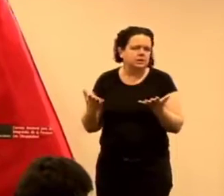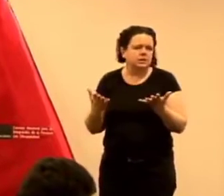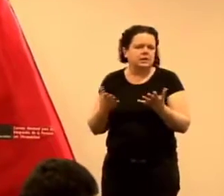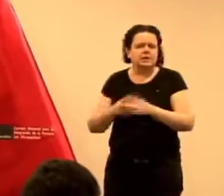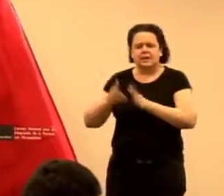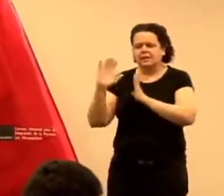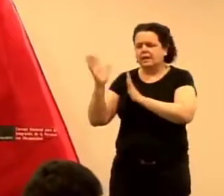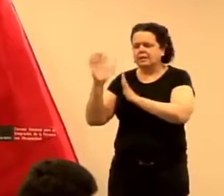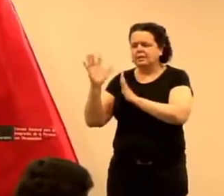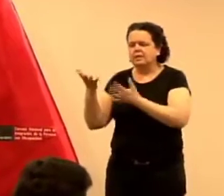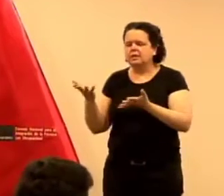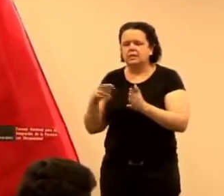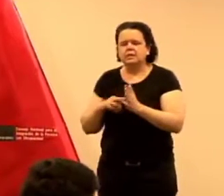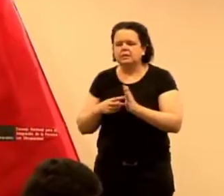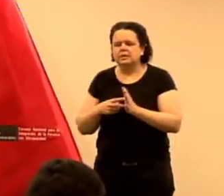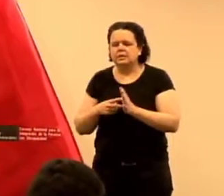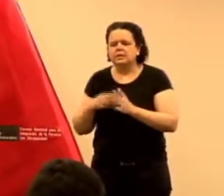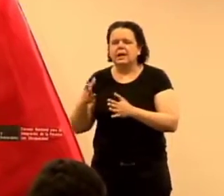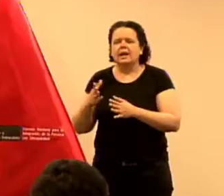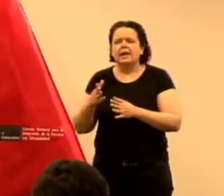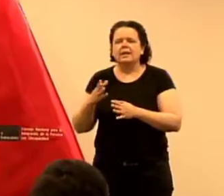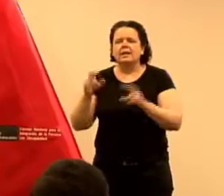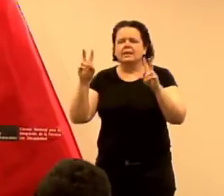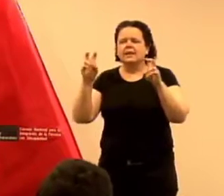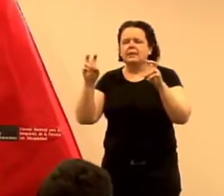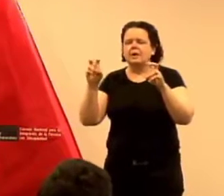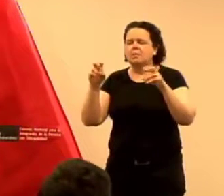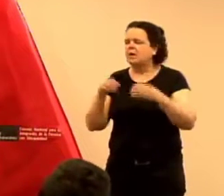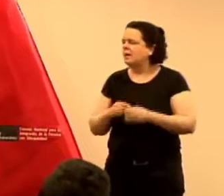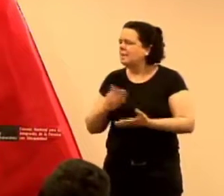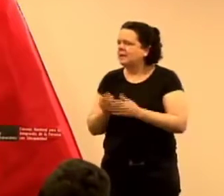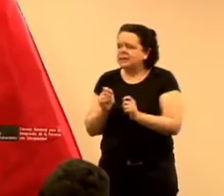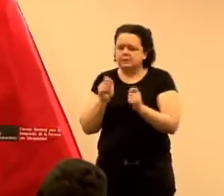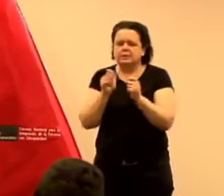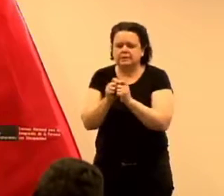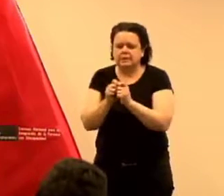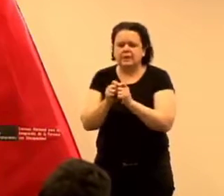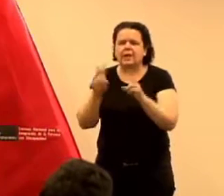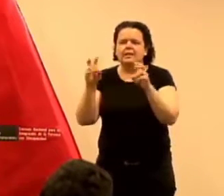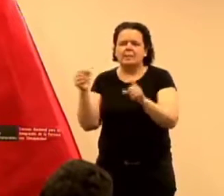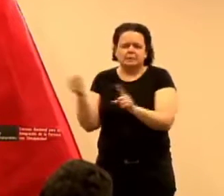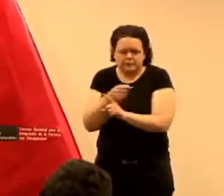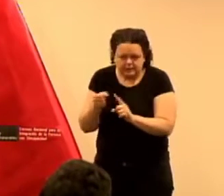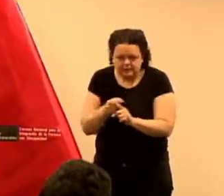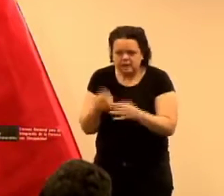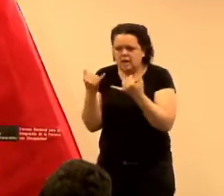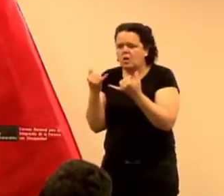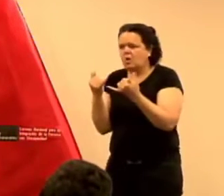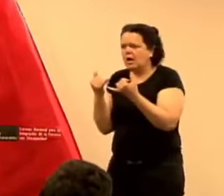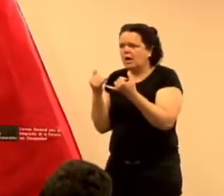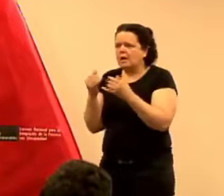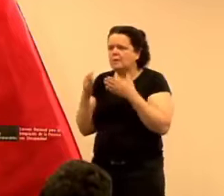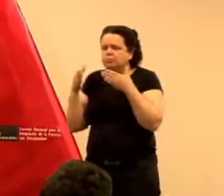del seminario en lo que nos pusimos a ver temas más sectoriales, ¿no? Vimos el tema de violencia y vamos a ver ahora el